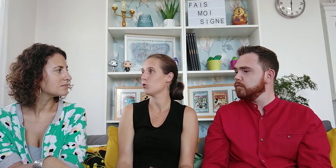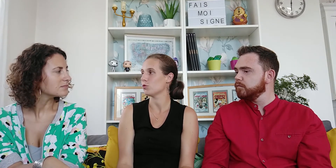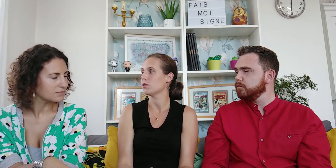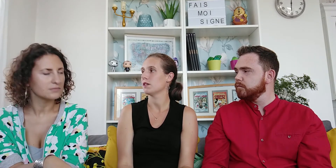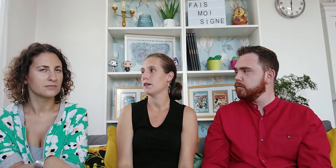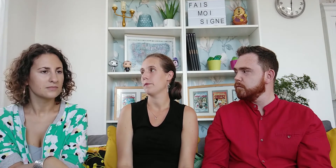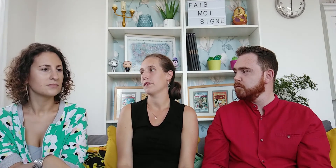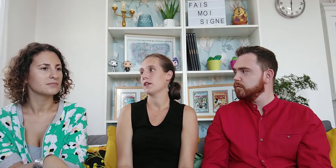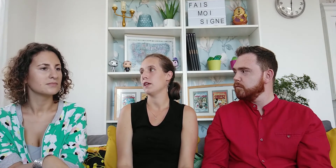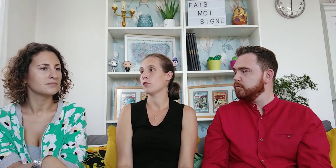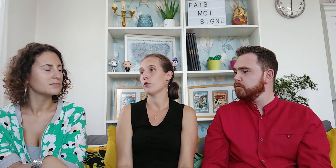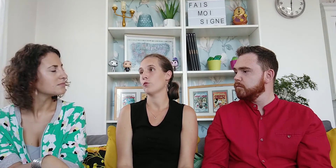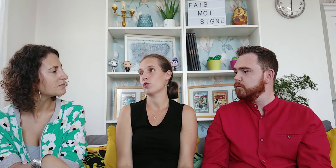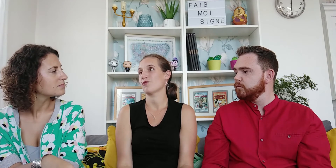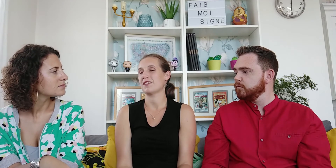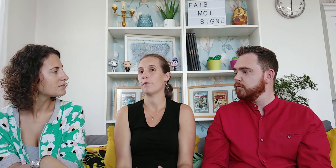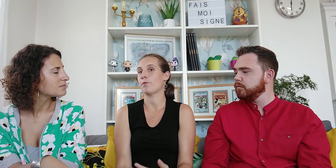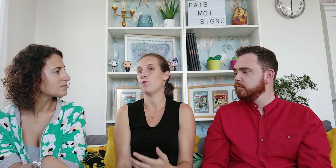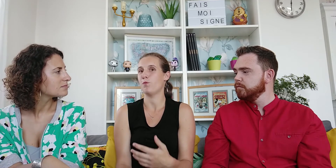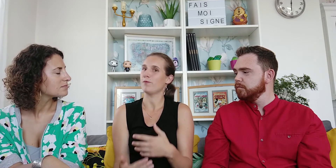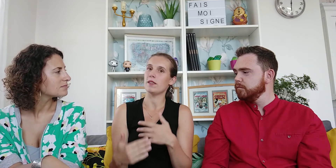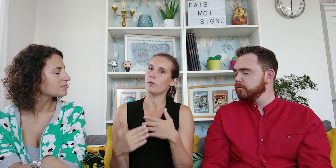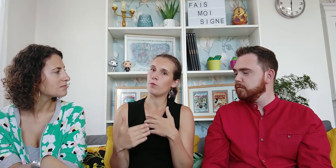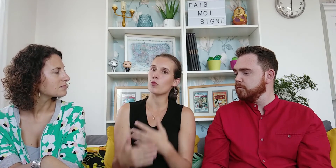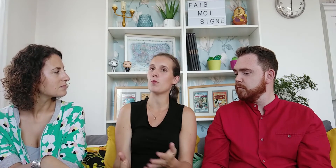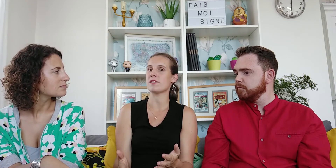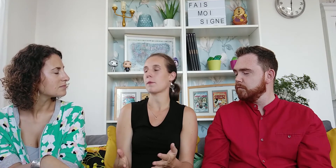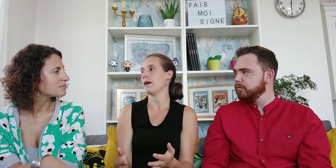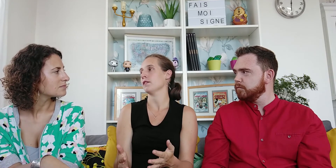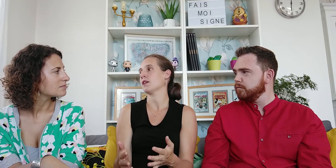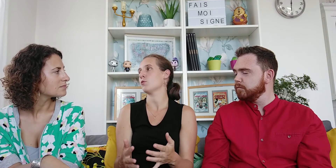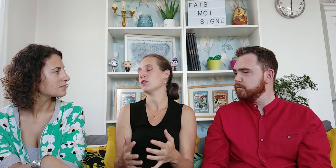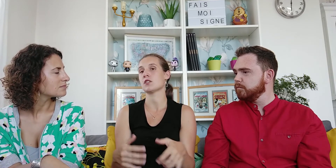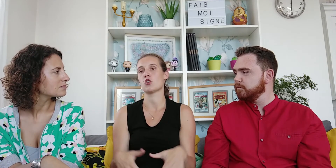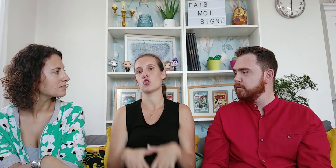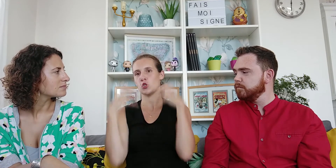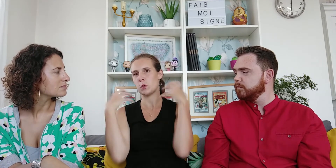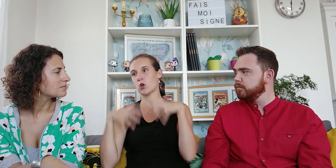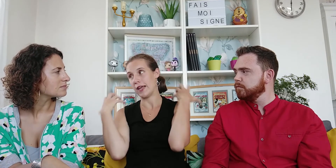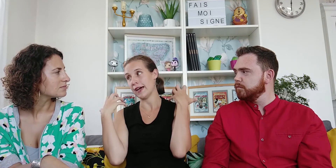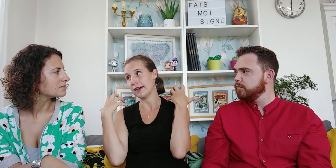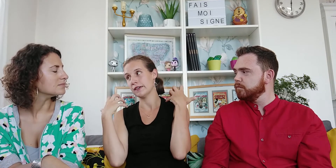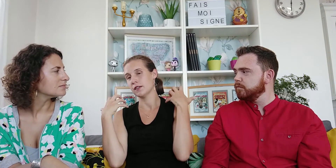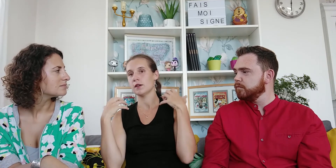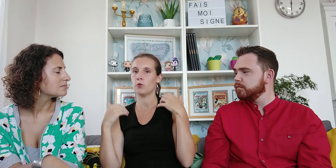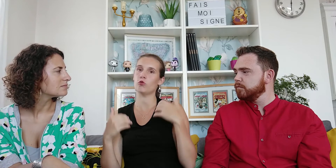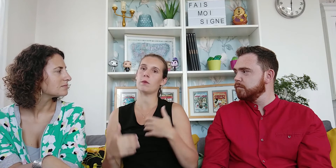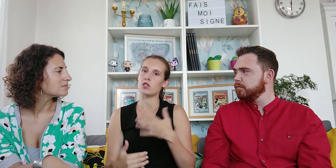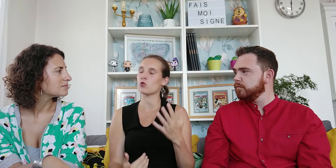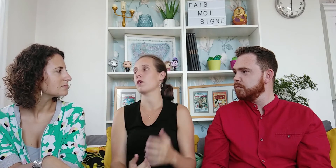émotions. Et que je trouve ça beaucoup plus sympa qu'ils me disent « je suis en colère » plutôt qu'ils me jettent son jouet à la